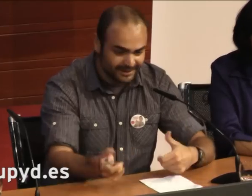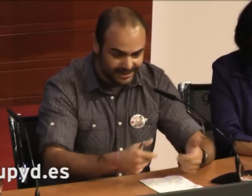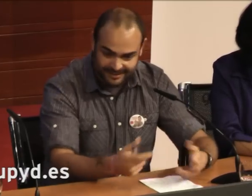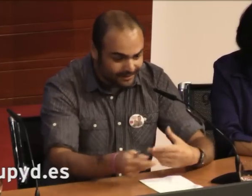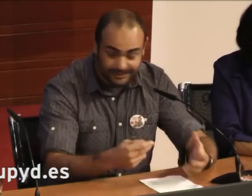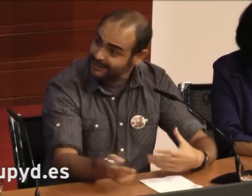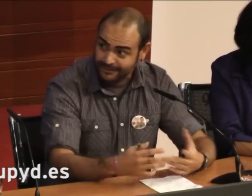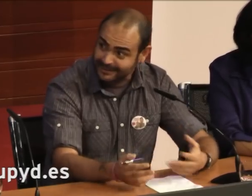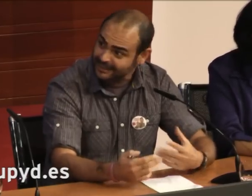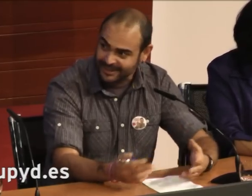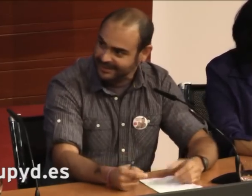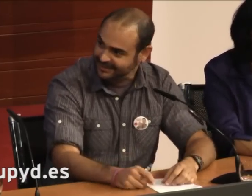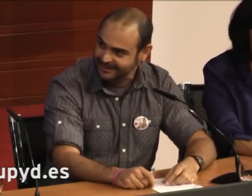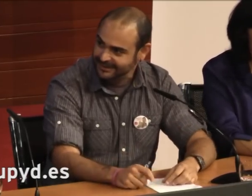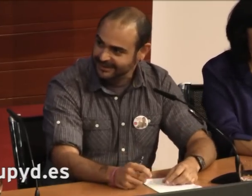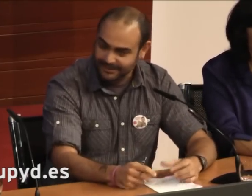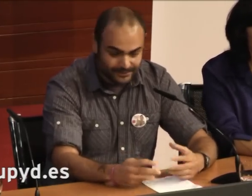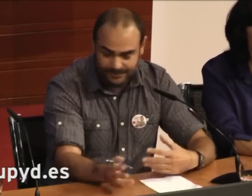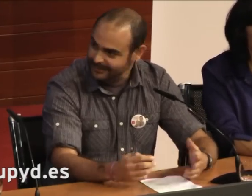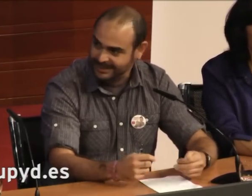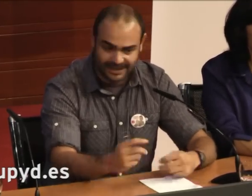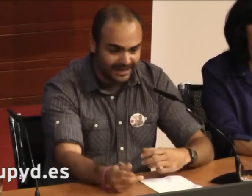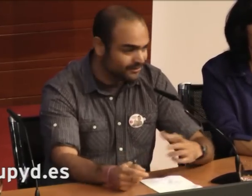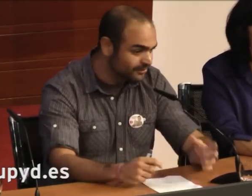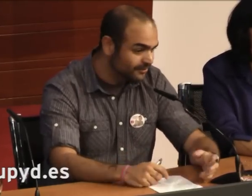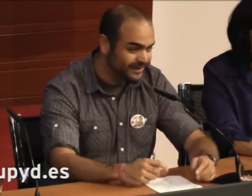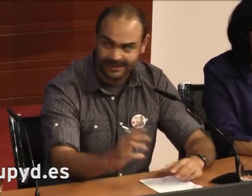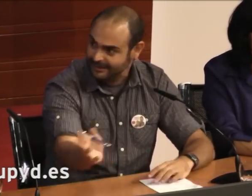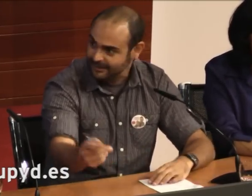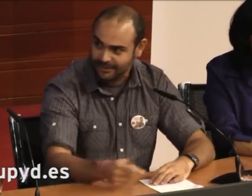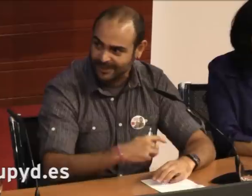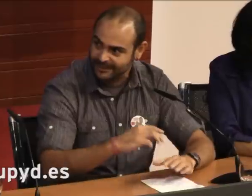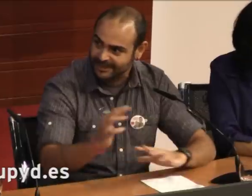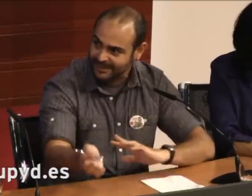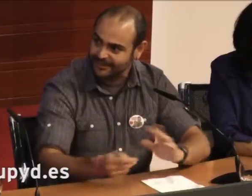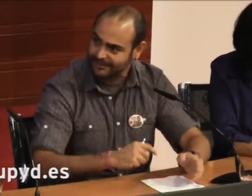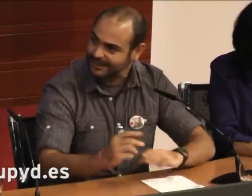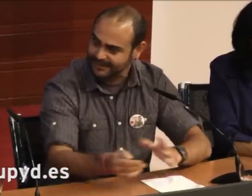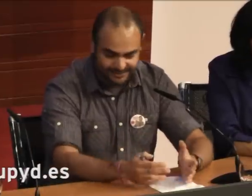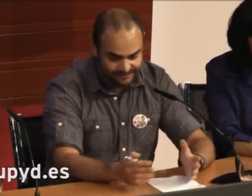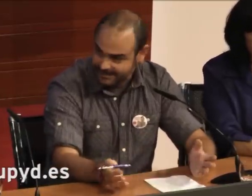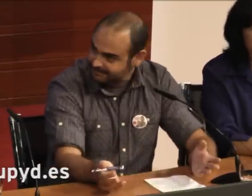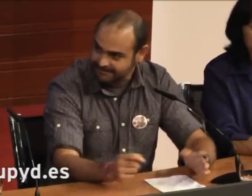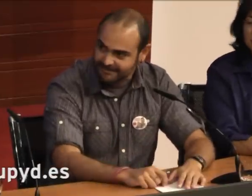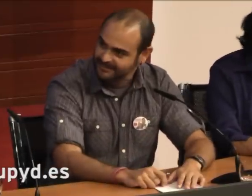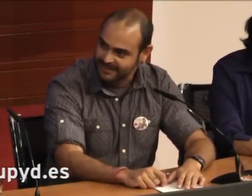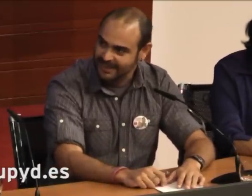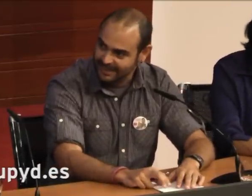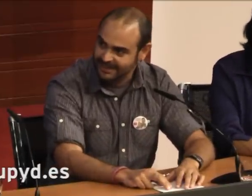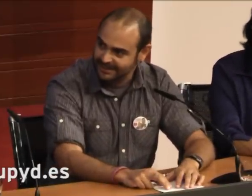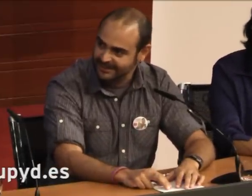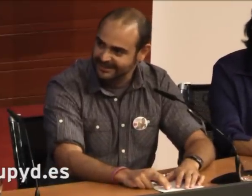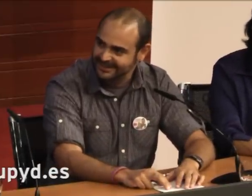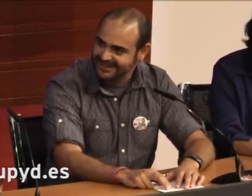con la web, estás constantemente. Ya. No te llega algo, lo ves, los compañeros te mandan cosas, en fin. No,